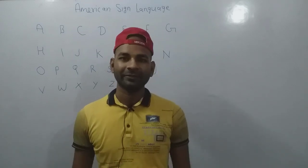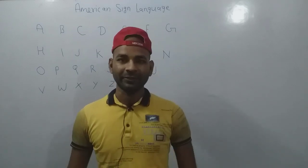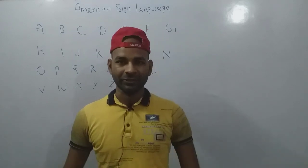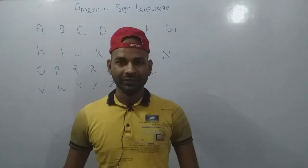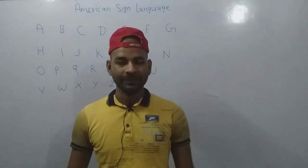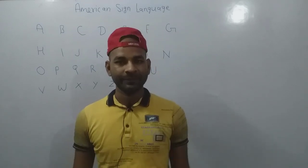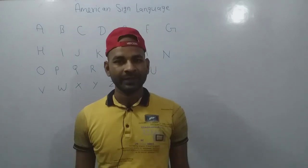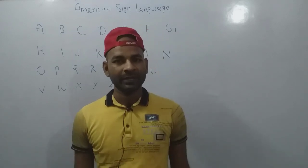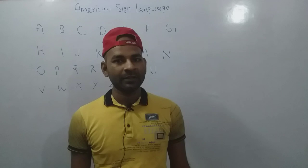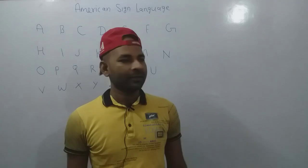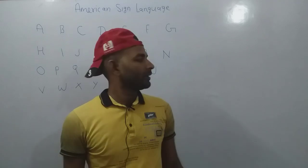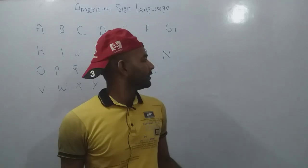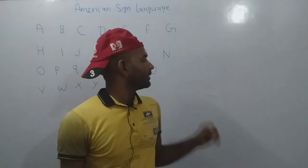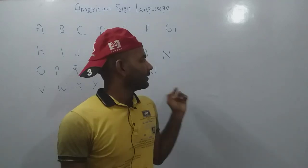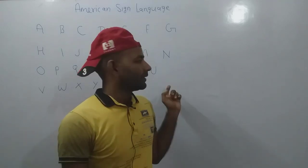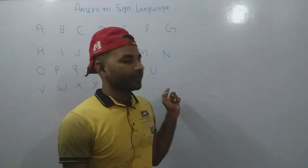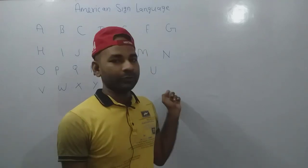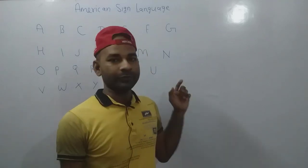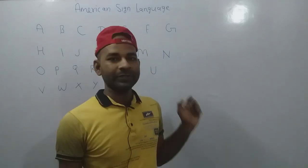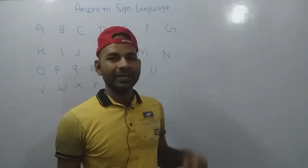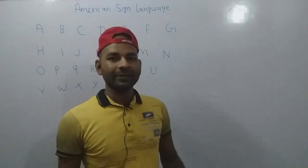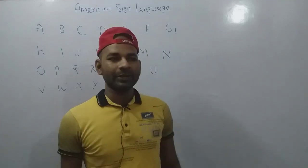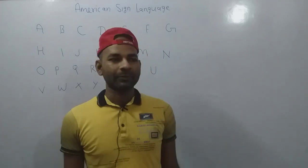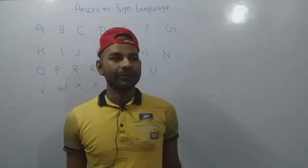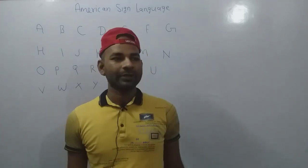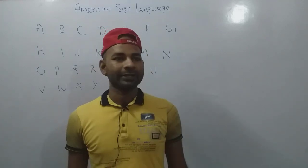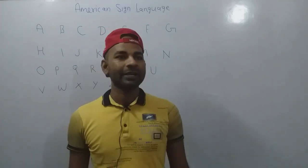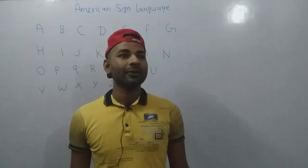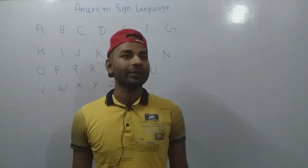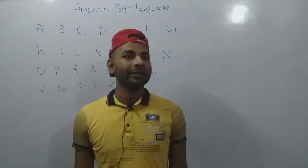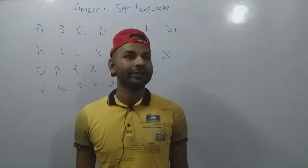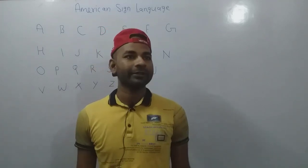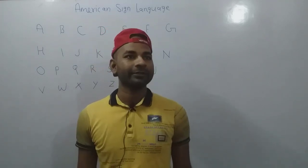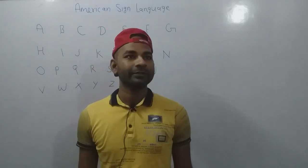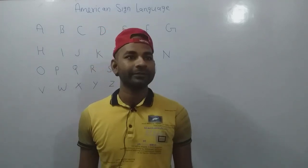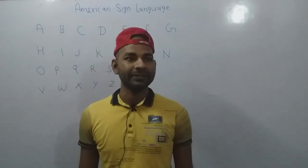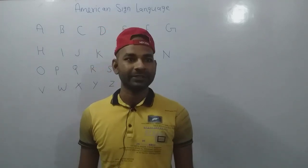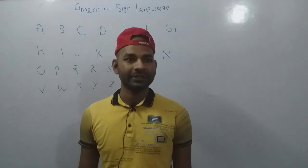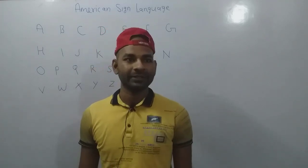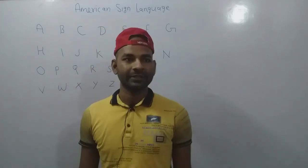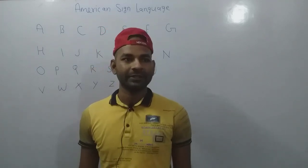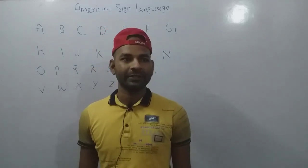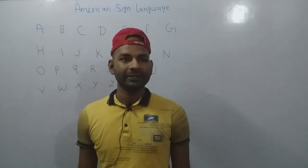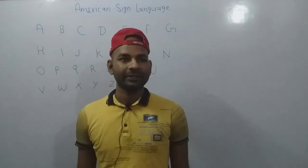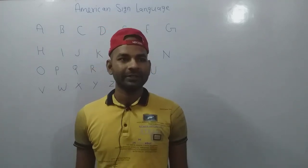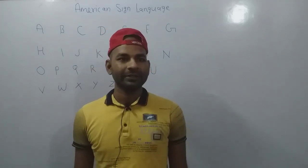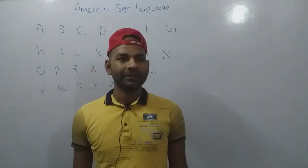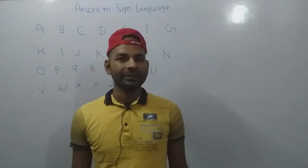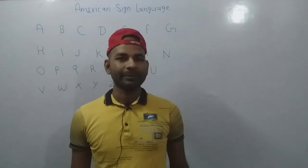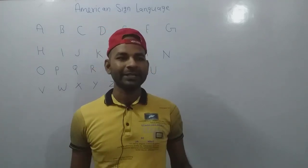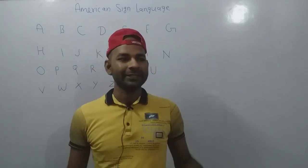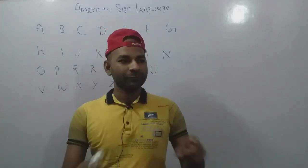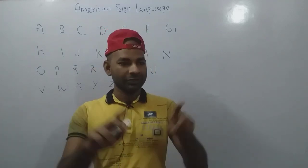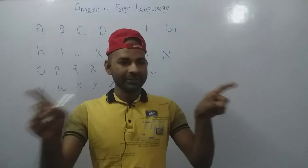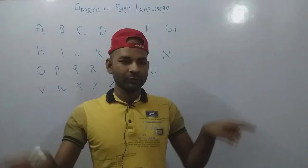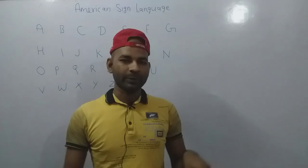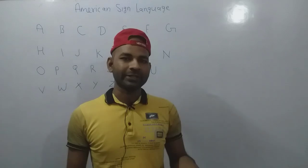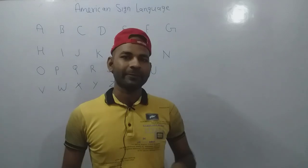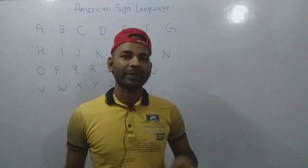फिश। तो फिश दिखाना होगा आपको, क्या खाओगे? फिश। मान लीजिए आप 4 लोग बैठे हैं, वहाँ